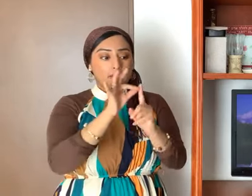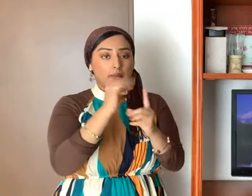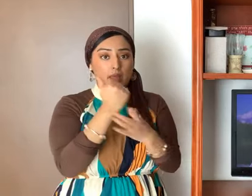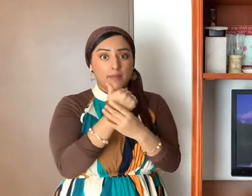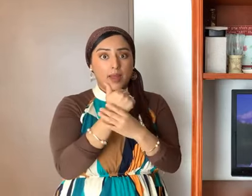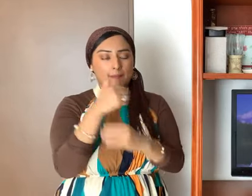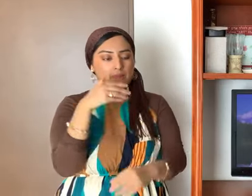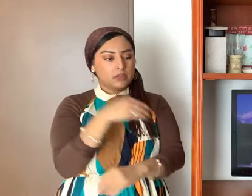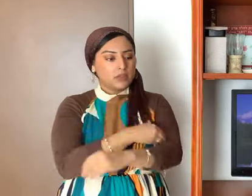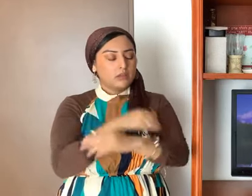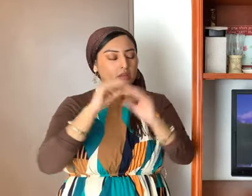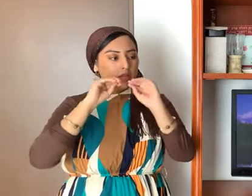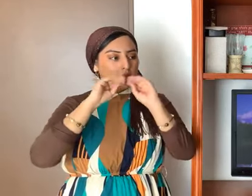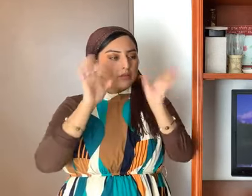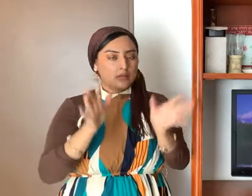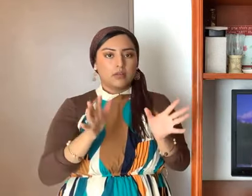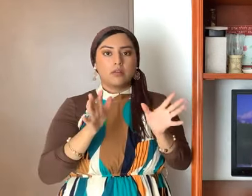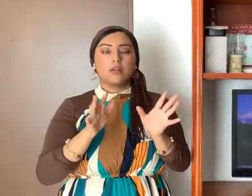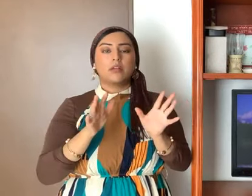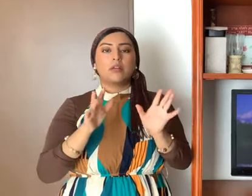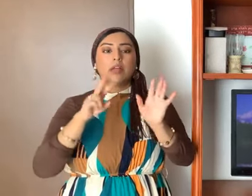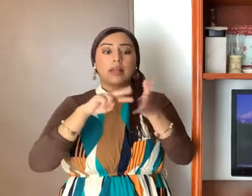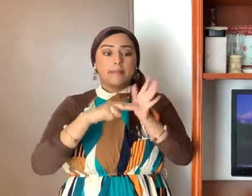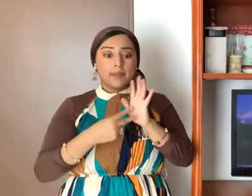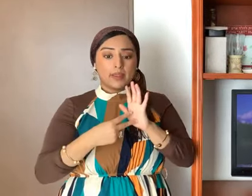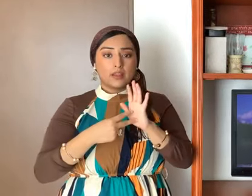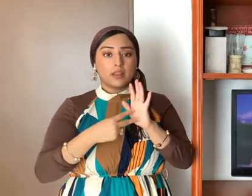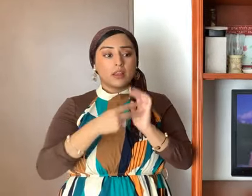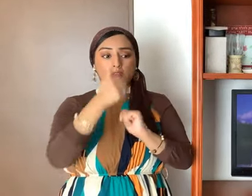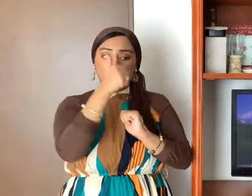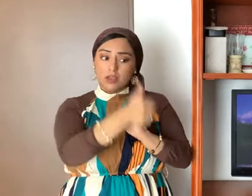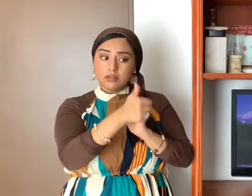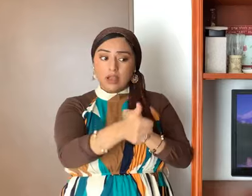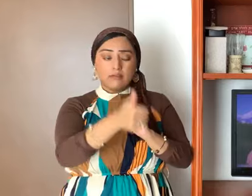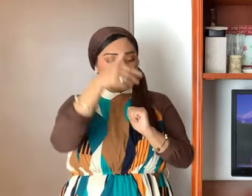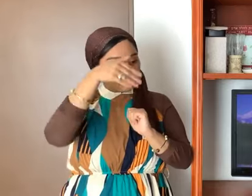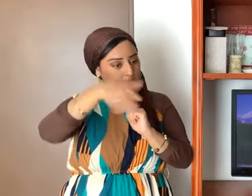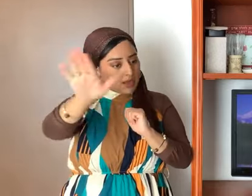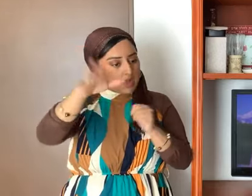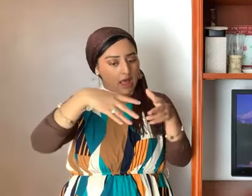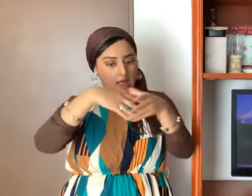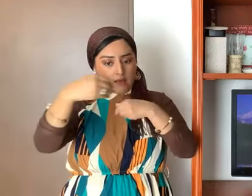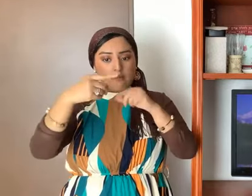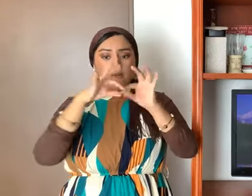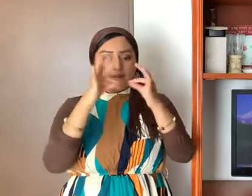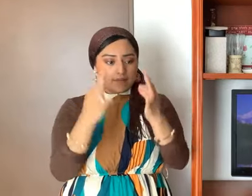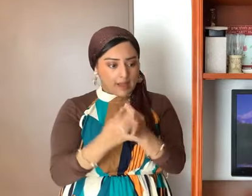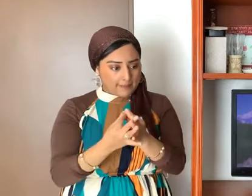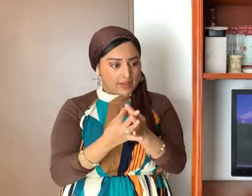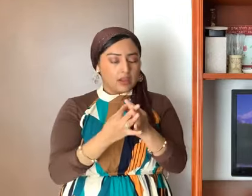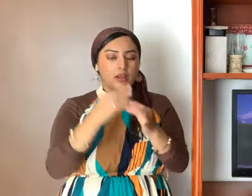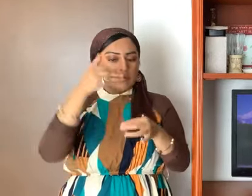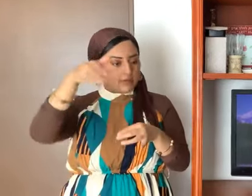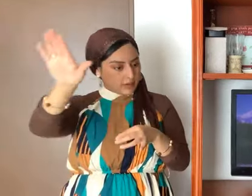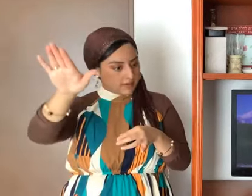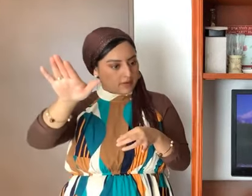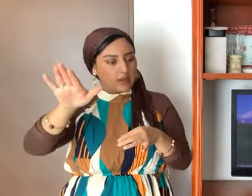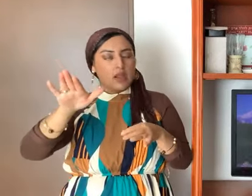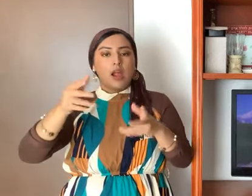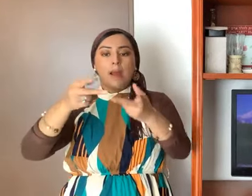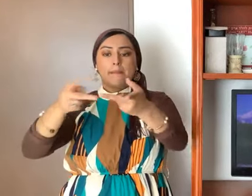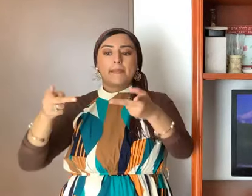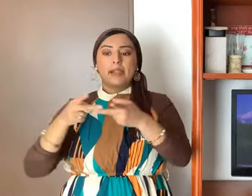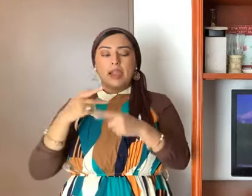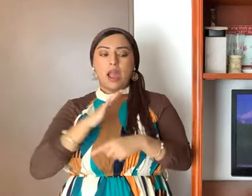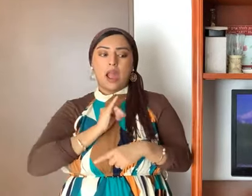fue fuerte y claro, que representaba: vete solo de tu tierra, de tu familia, de la casa de tu padre, a la tierra que